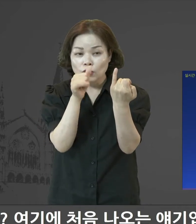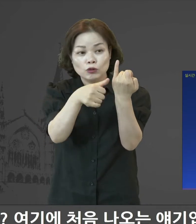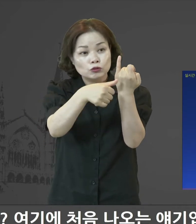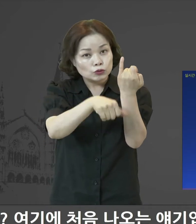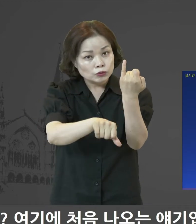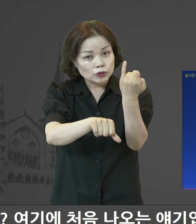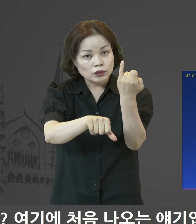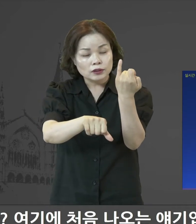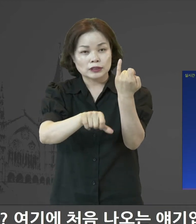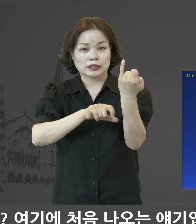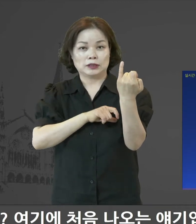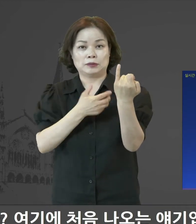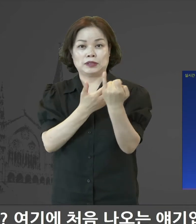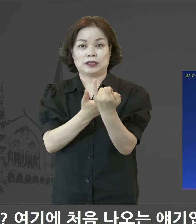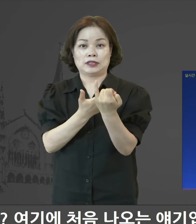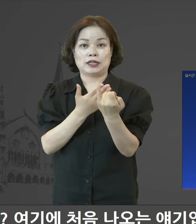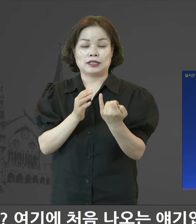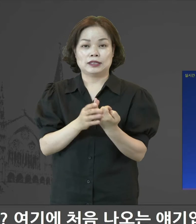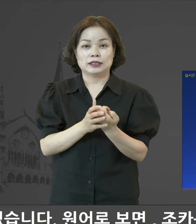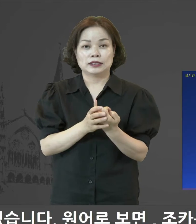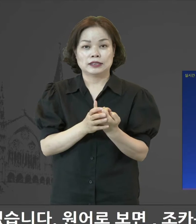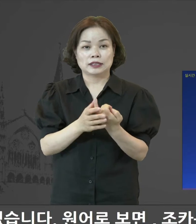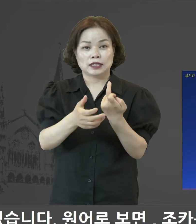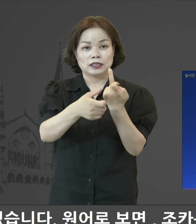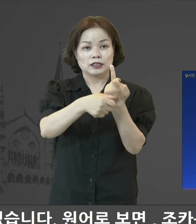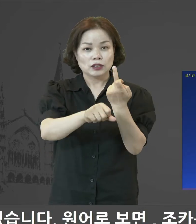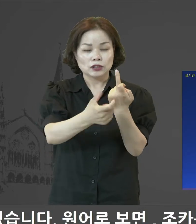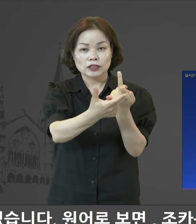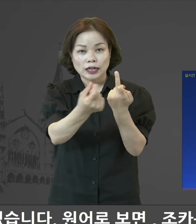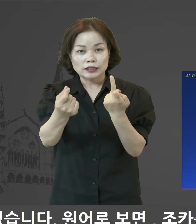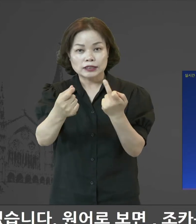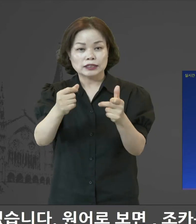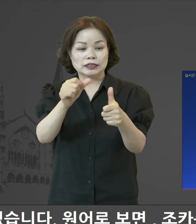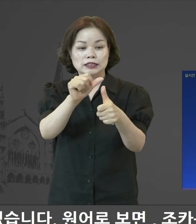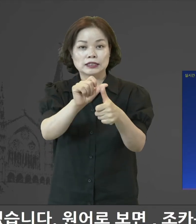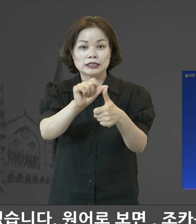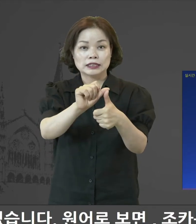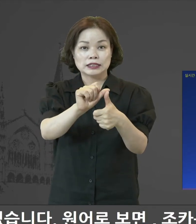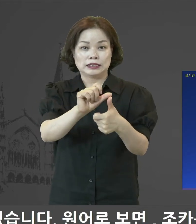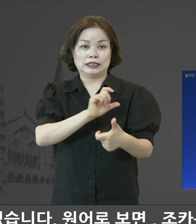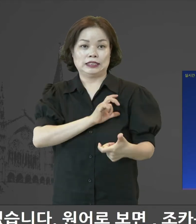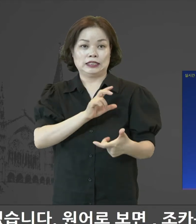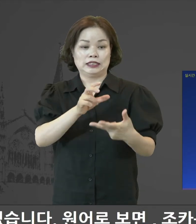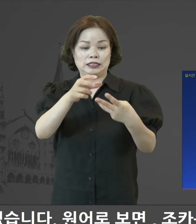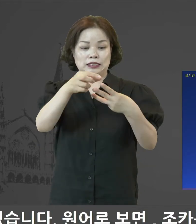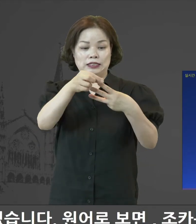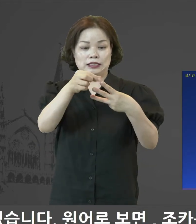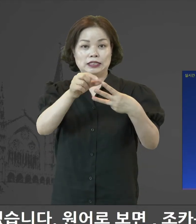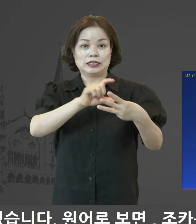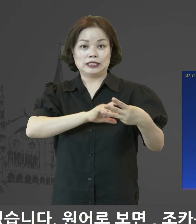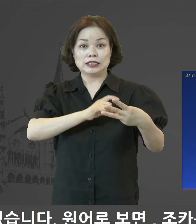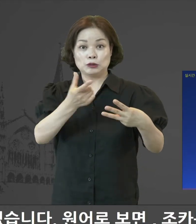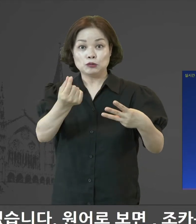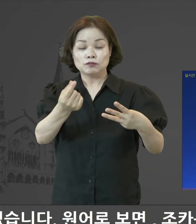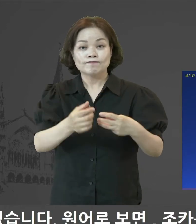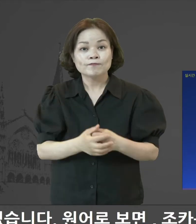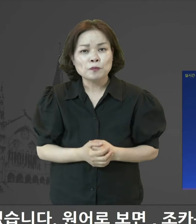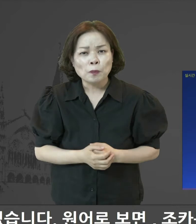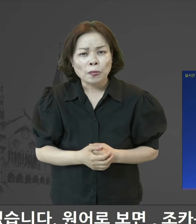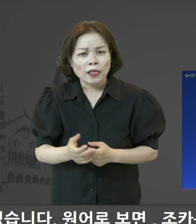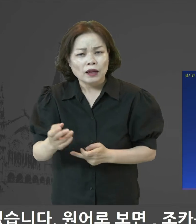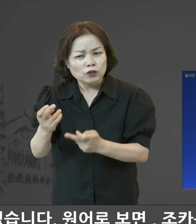족하면 성이 다르죠. 이 형제 쪽 족하면 같은 성이 되고. 그런데 우리 말에는 그냥 생질 이래놓으니까